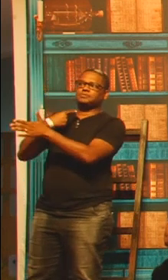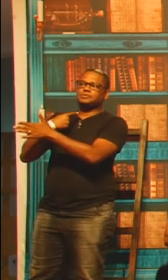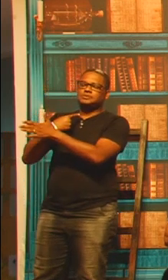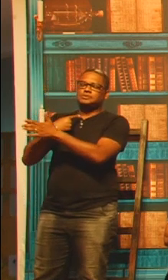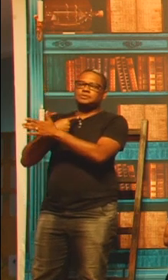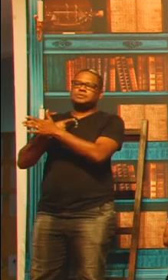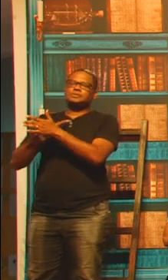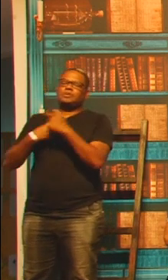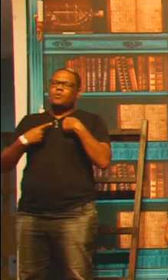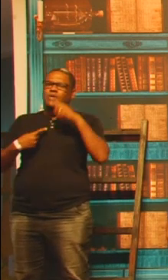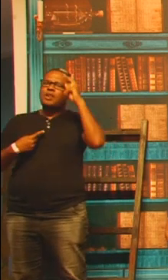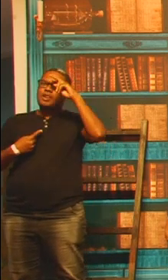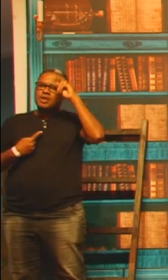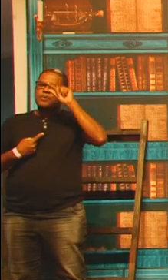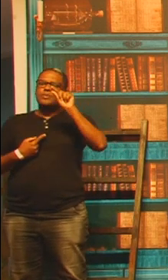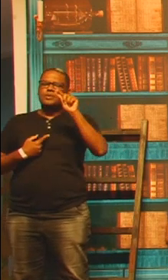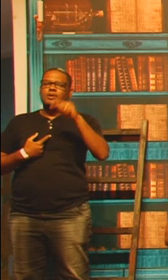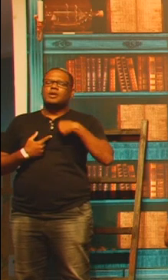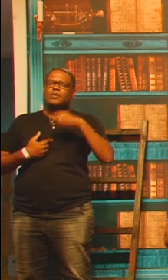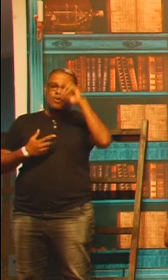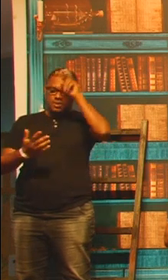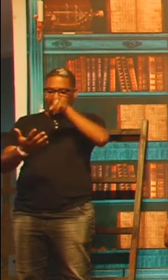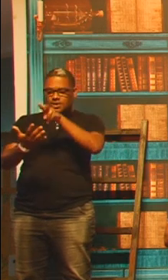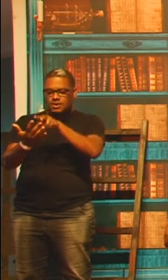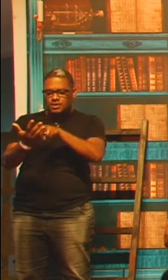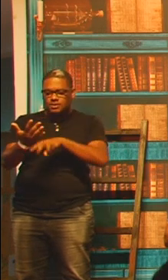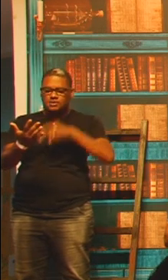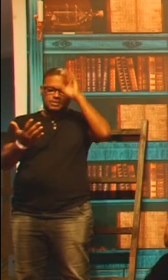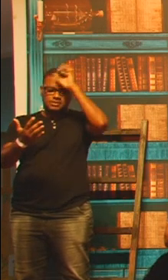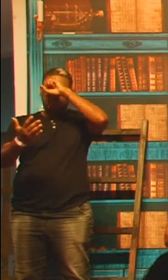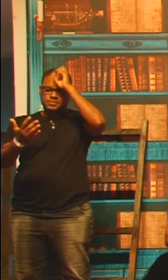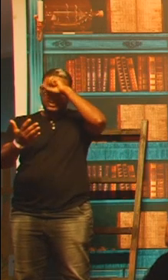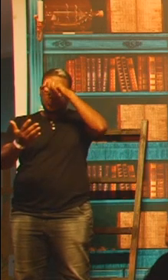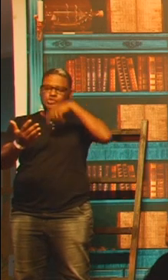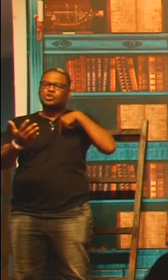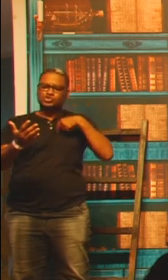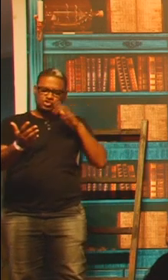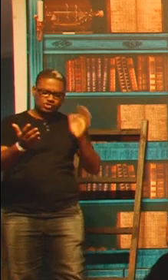pergunta, aí eu lembro que quando eu aprendi a ler e escrever, eu já escrevia.